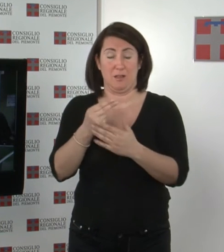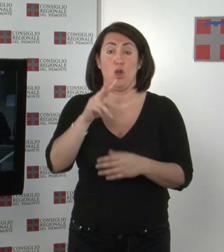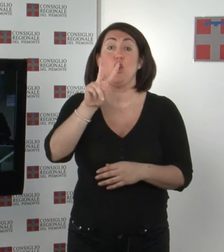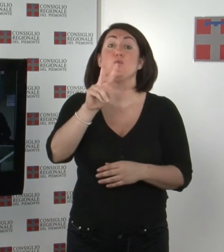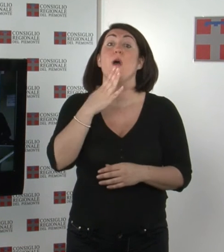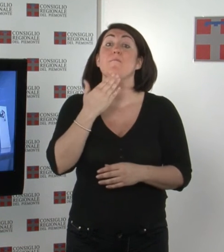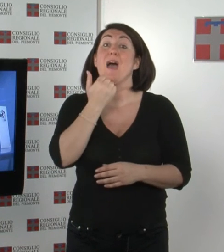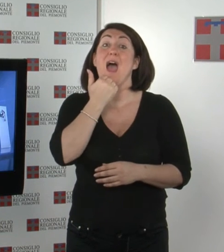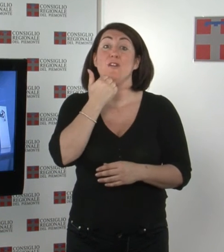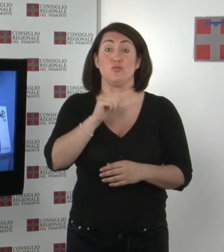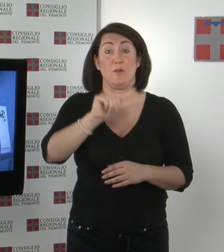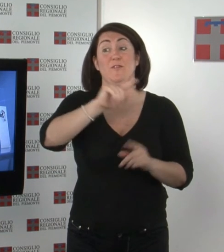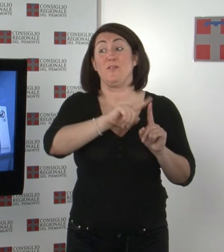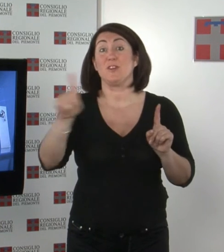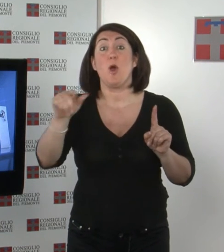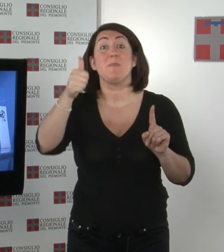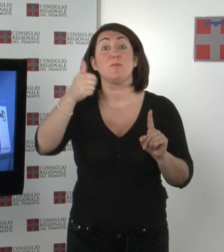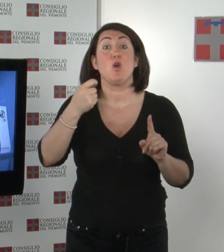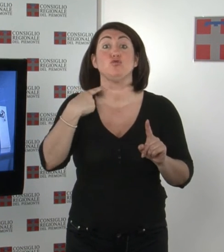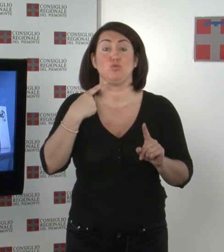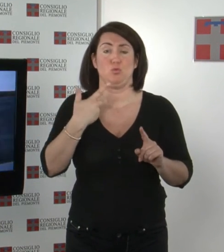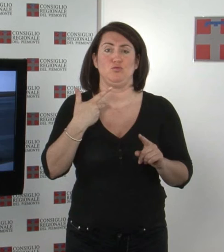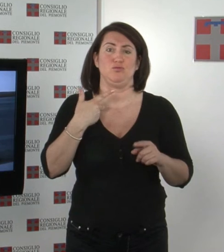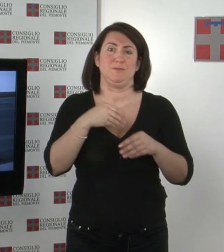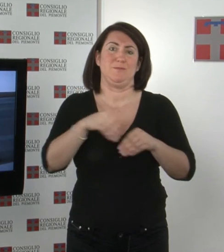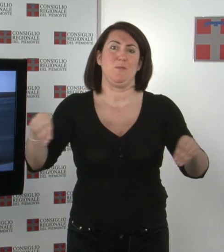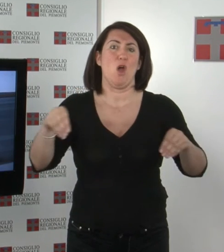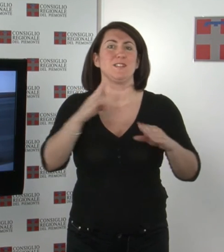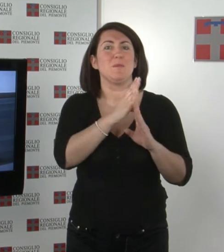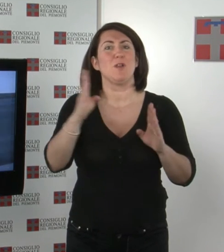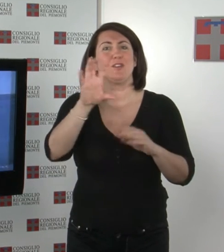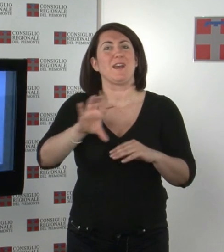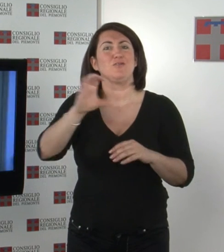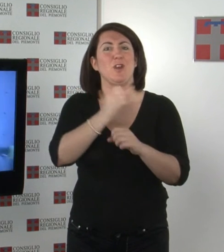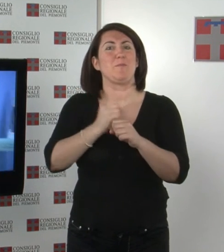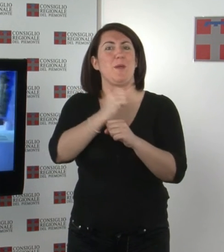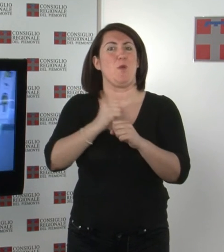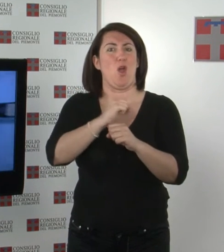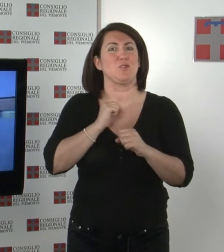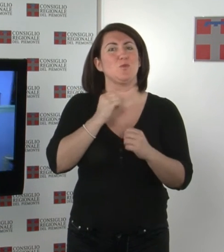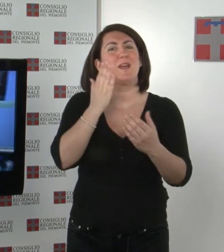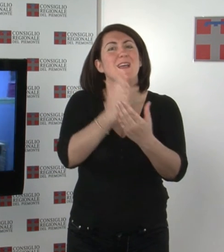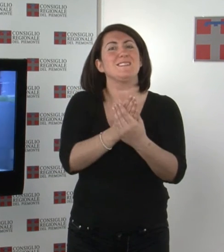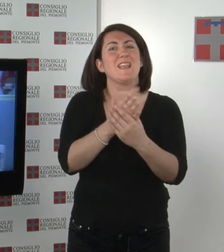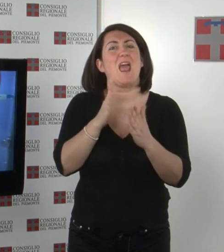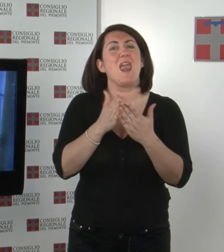mostra Tra le pagine, il segnalibro, dal nastrino di seta colorato al design. L'esposizione propone una selezione di